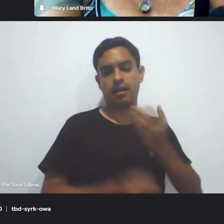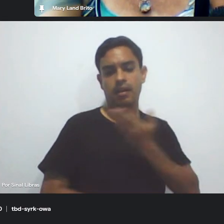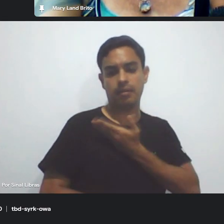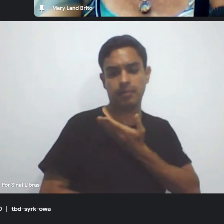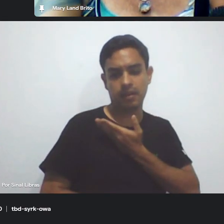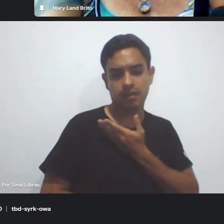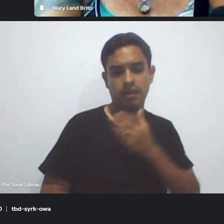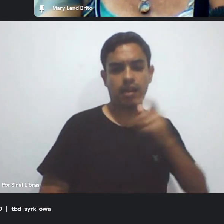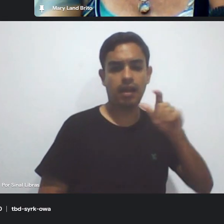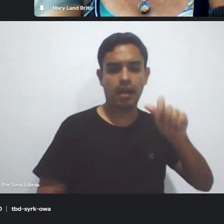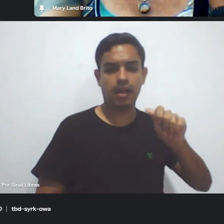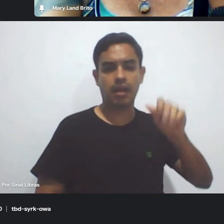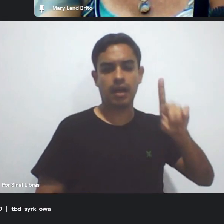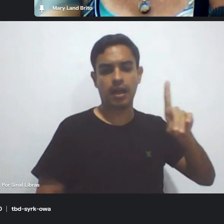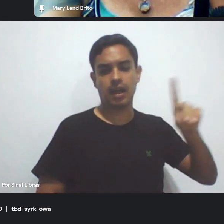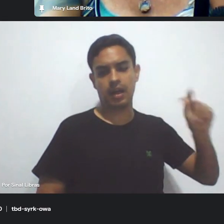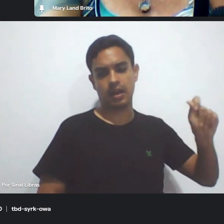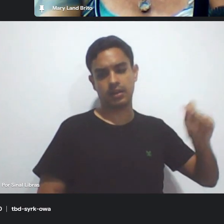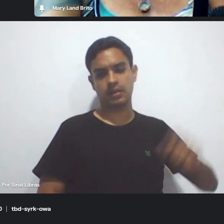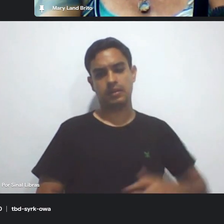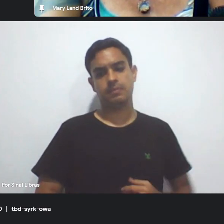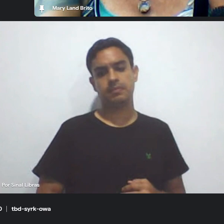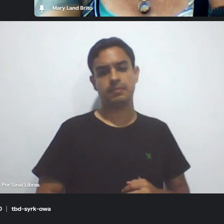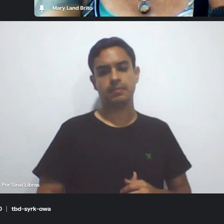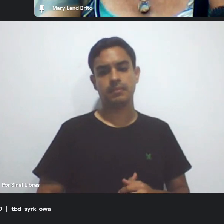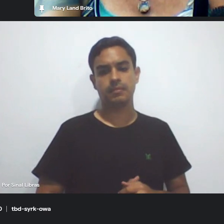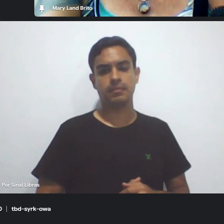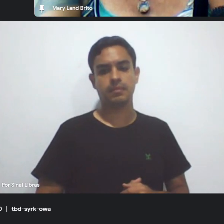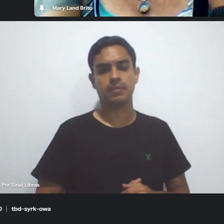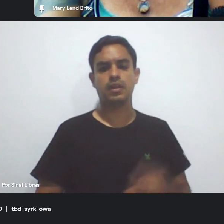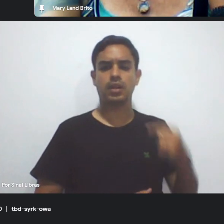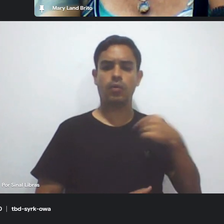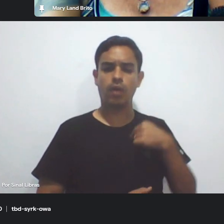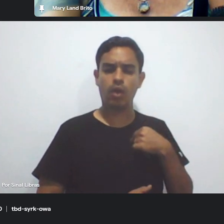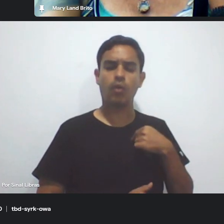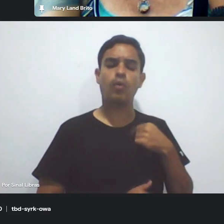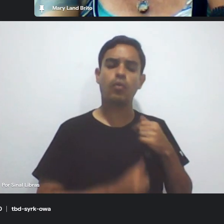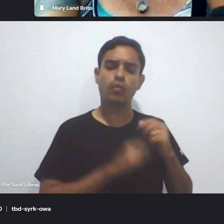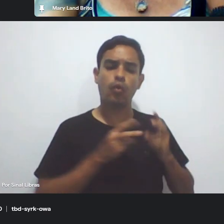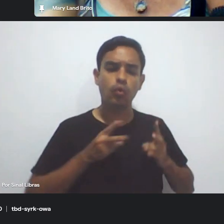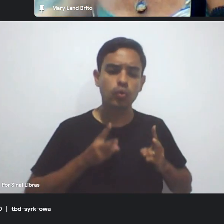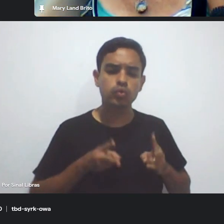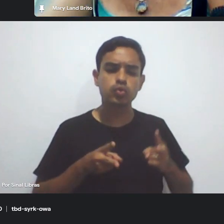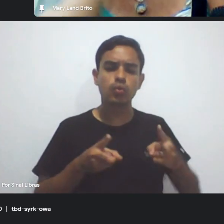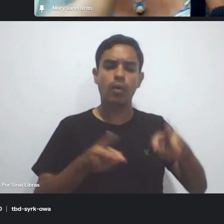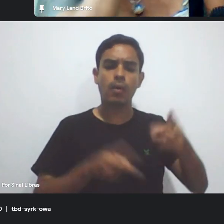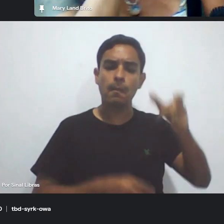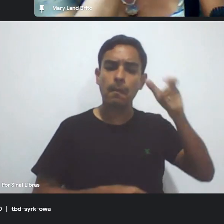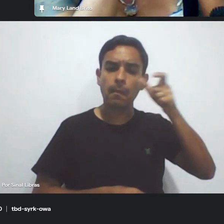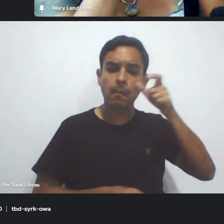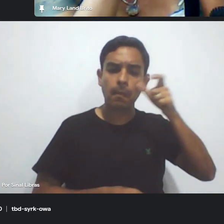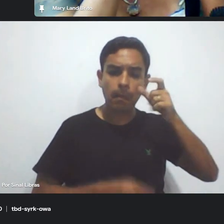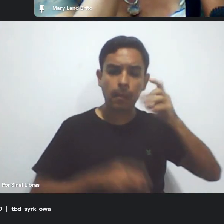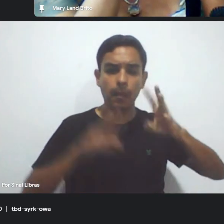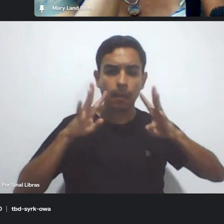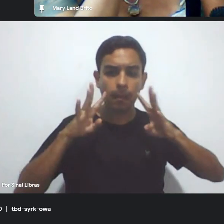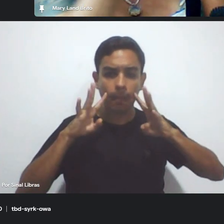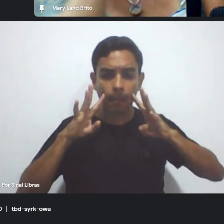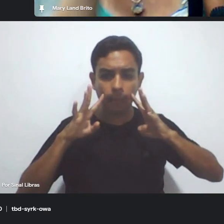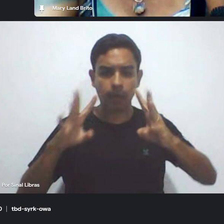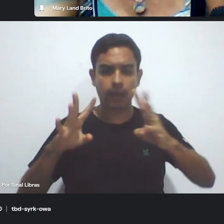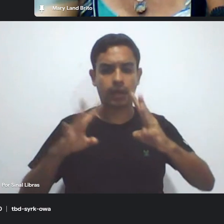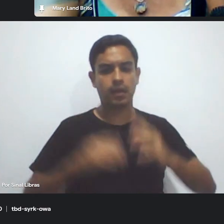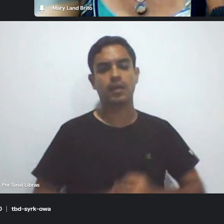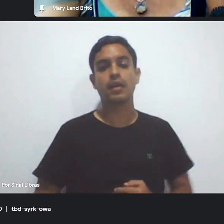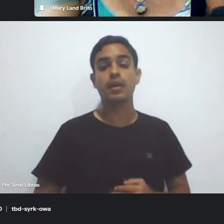aqui noutras trincheiras. Estou com, vou continuar acompanhando aqui o debate com muita atenção, certo? E quem